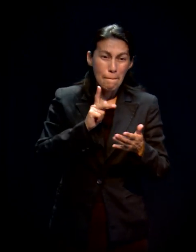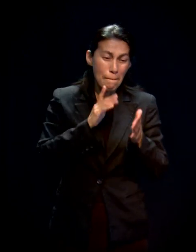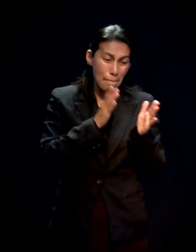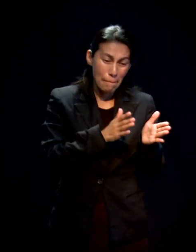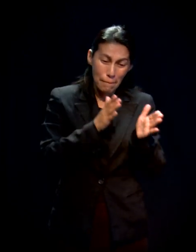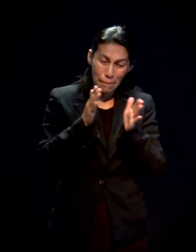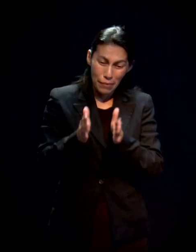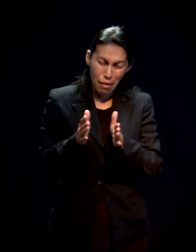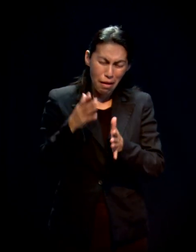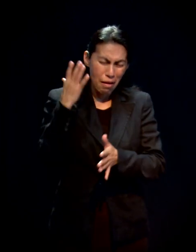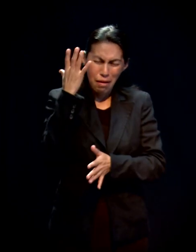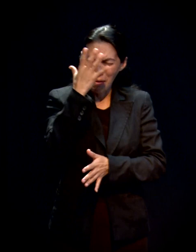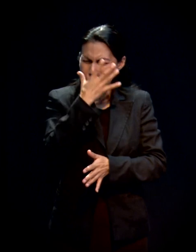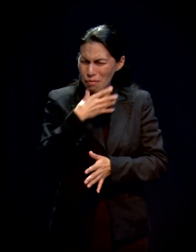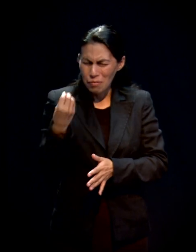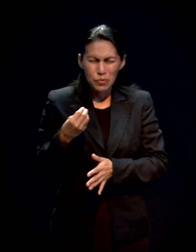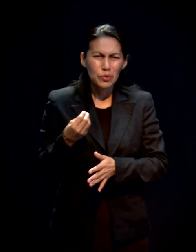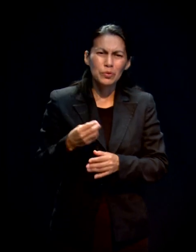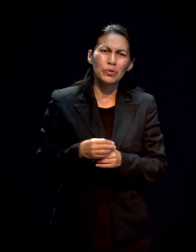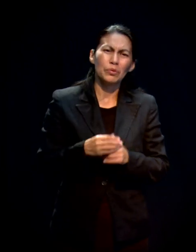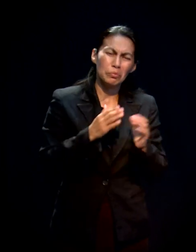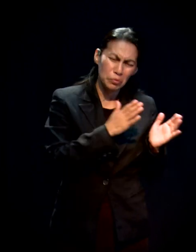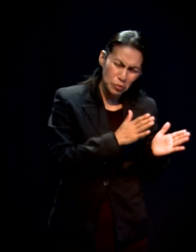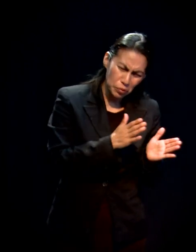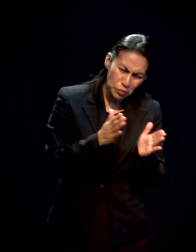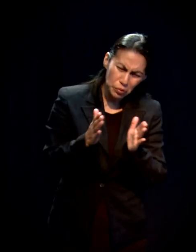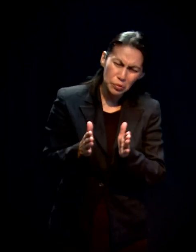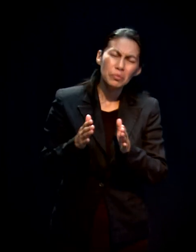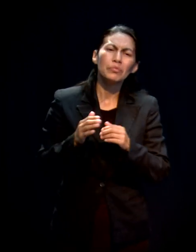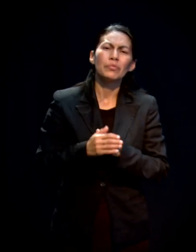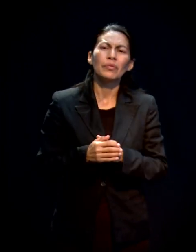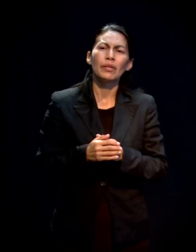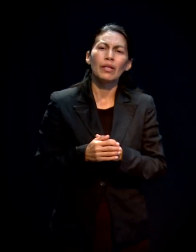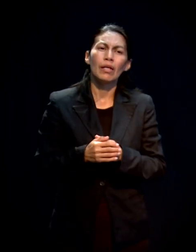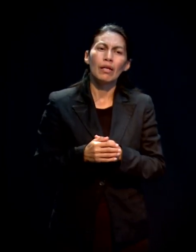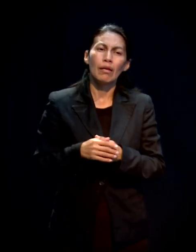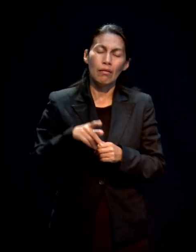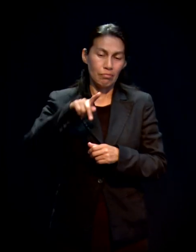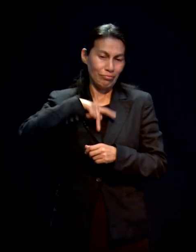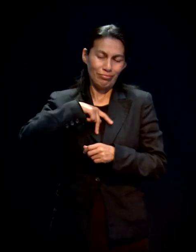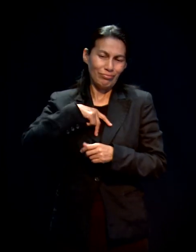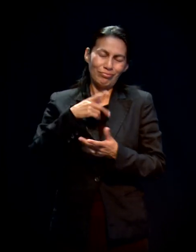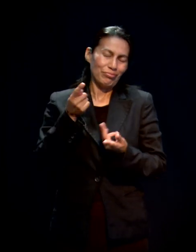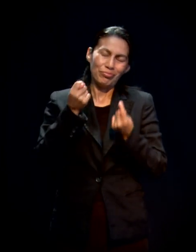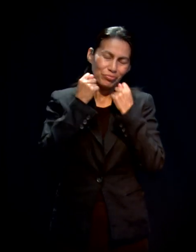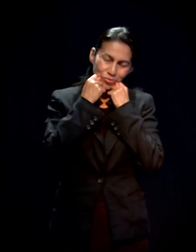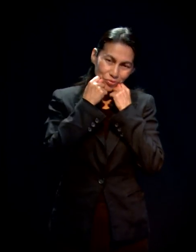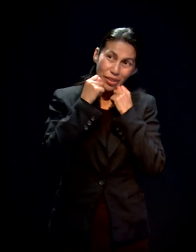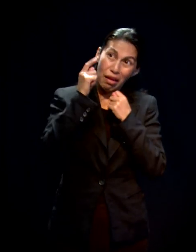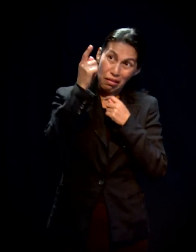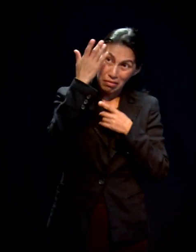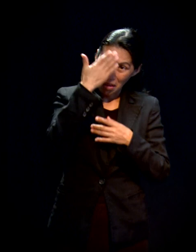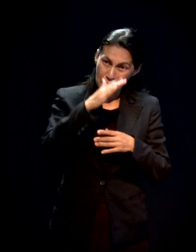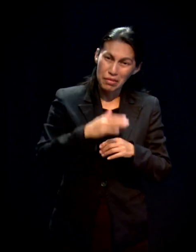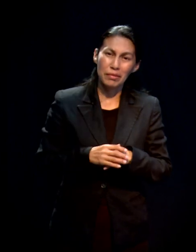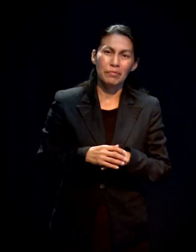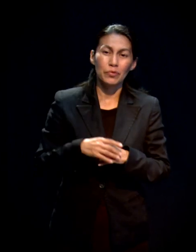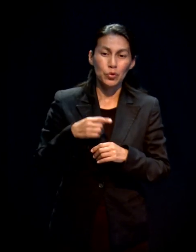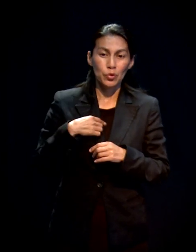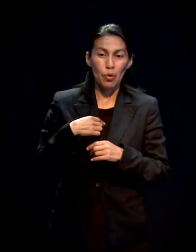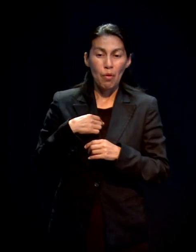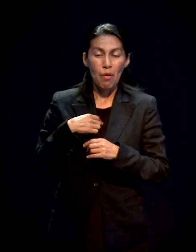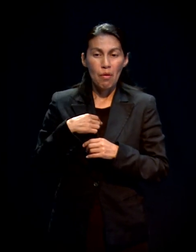maravillosos para cada uno de nosotros no importando lo que nuestros planes no yo tenía planeado